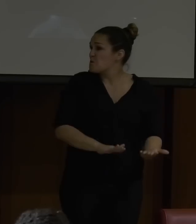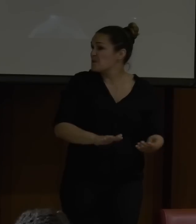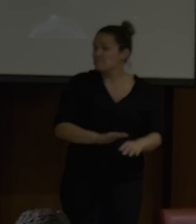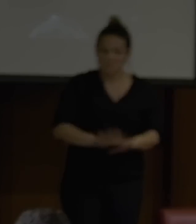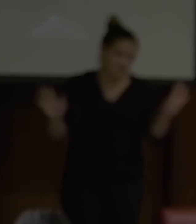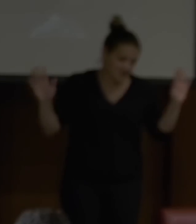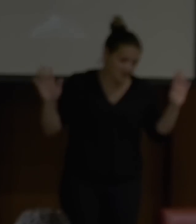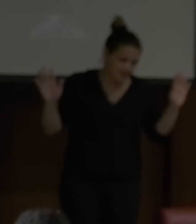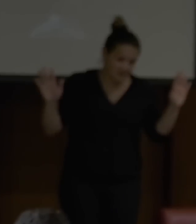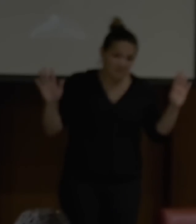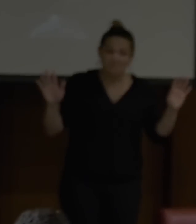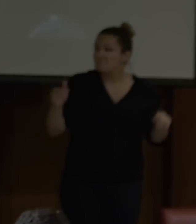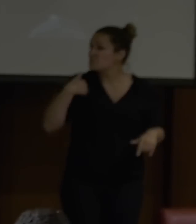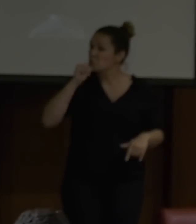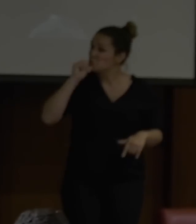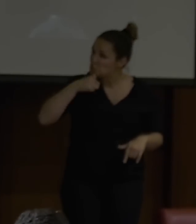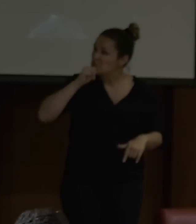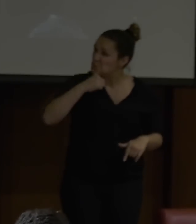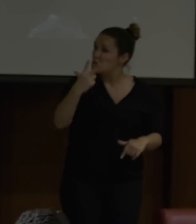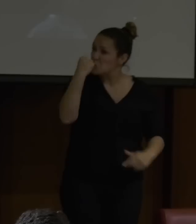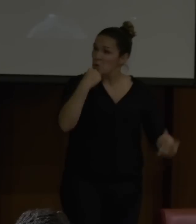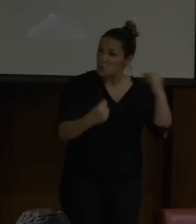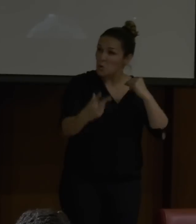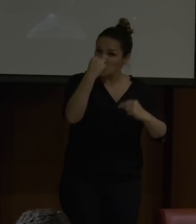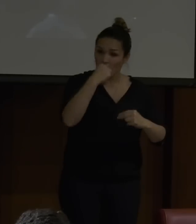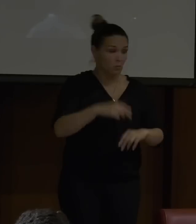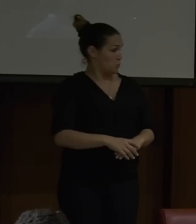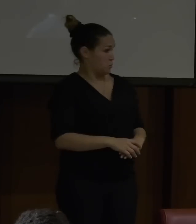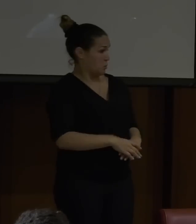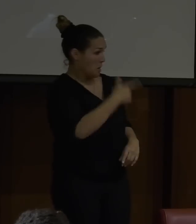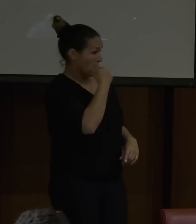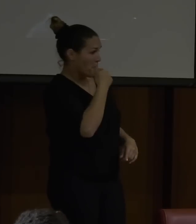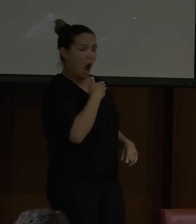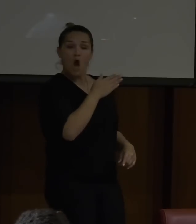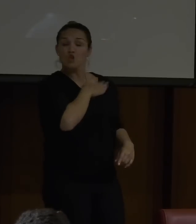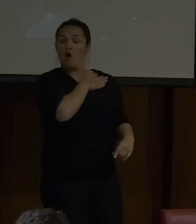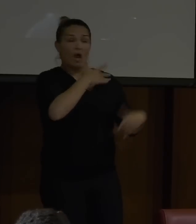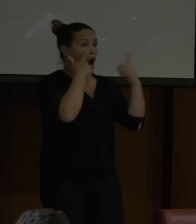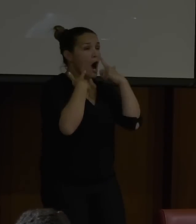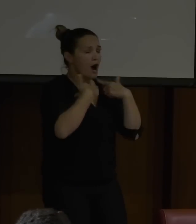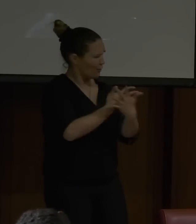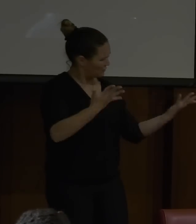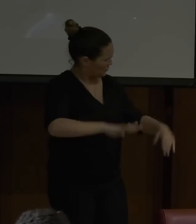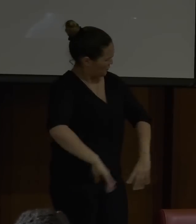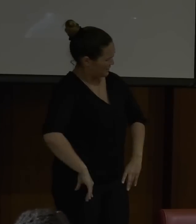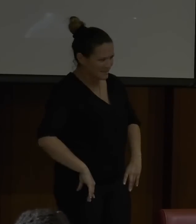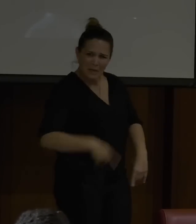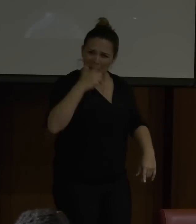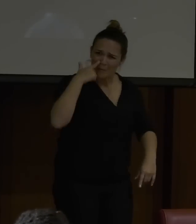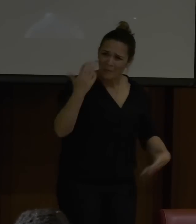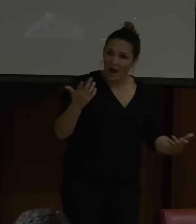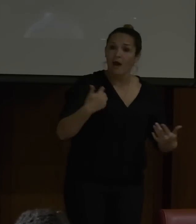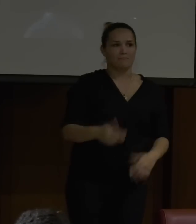ya he sufrido tantos desprecios. Era bastante dramático tu papá. Sí, claro, porque él tenía dos mujeres. Tenía mi mamá y